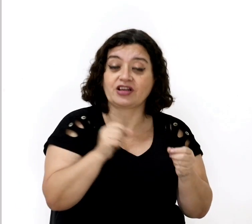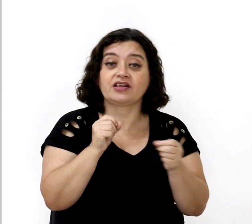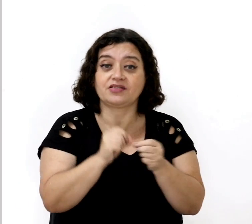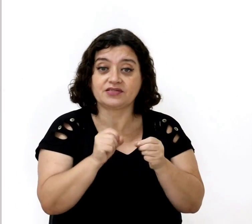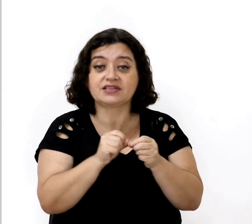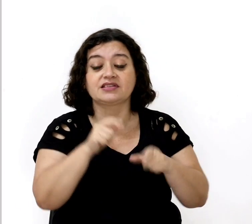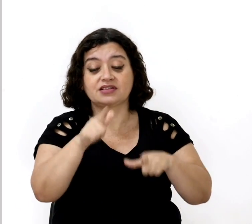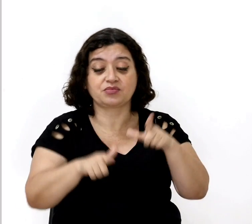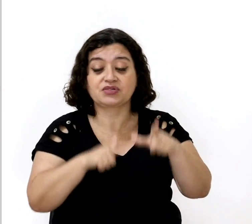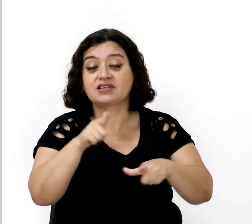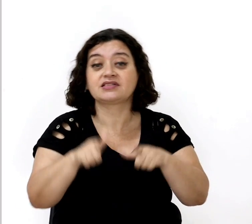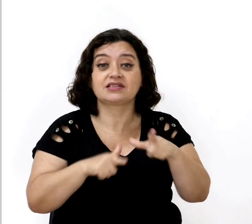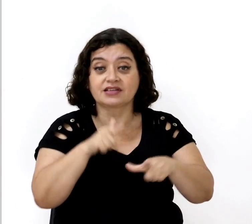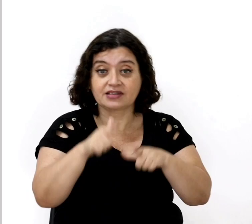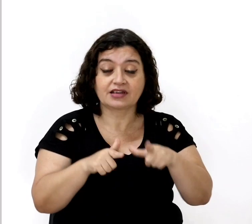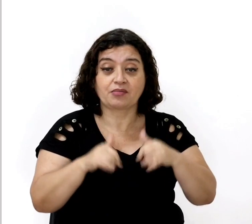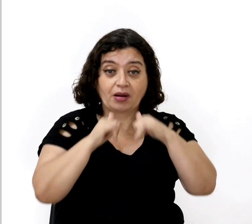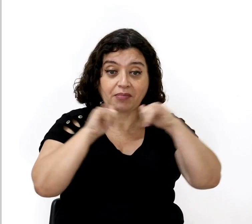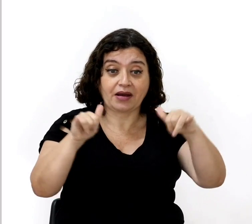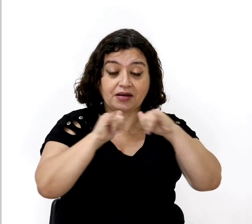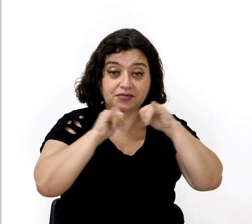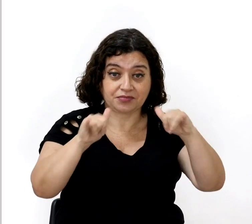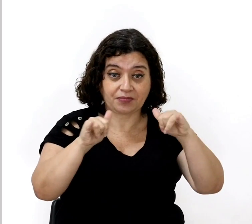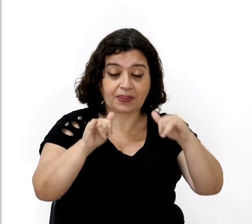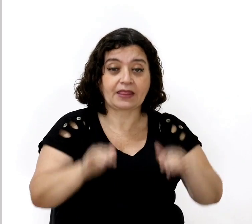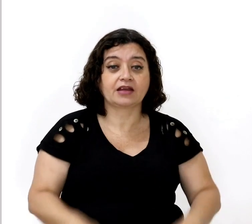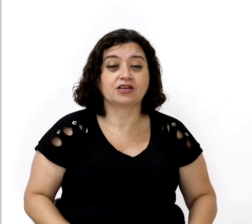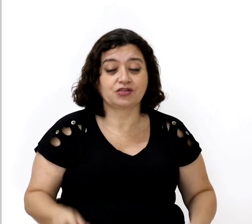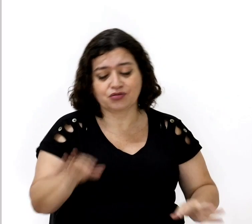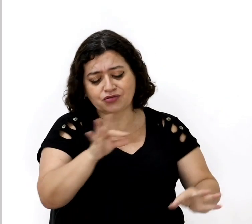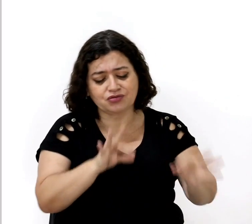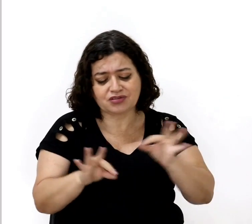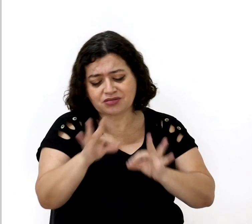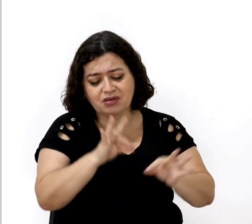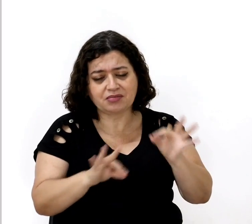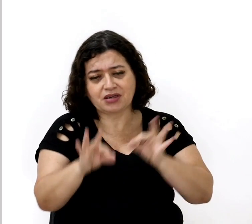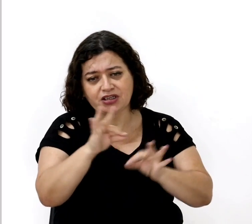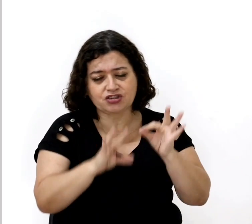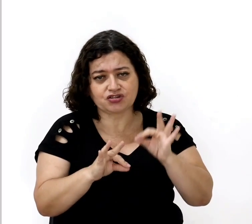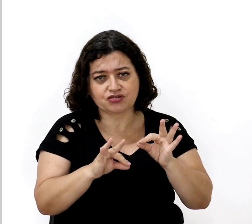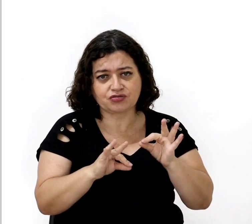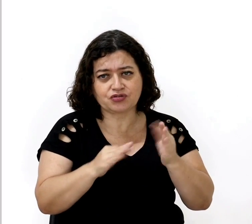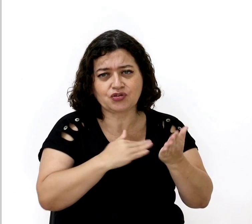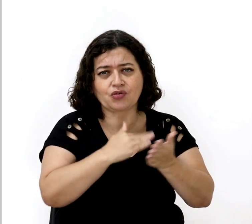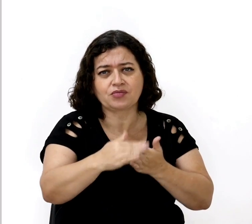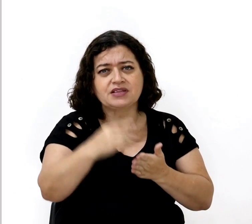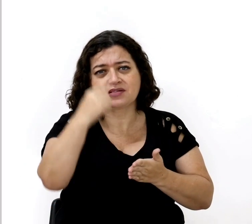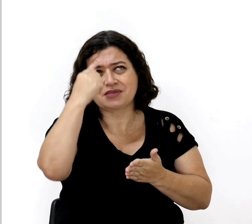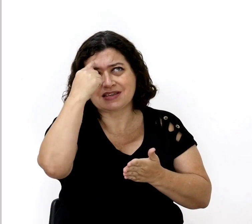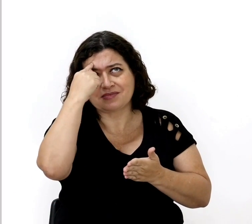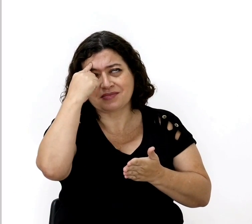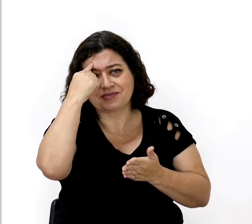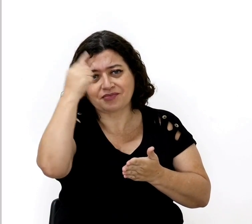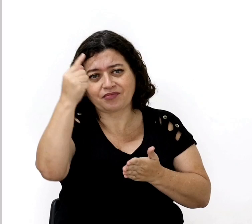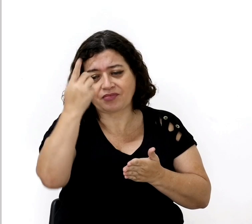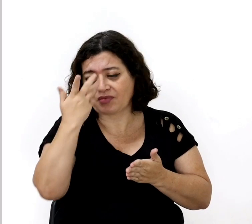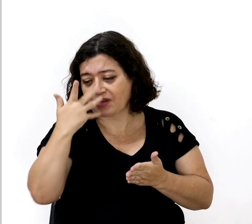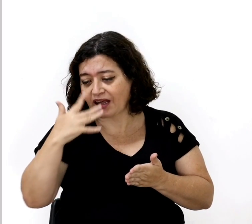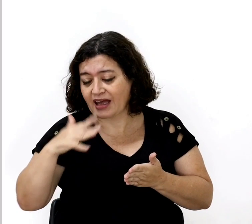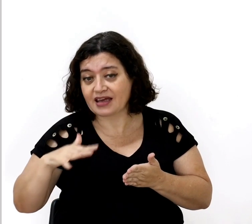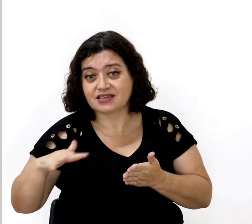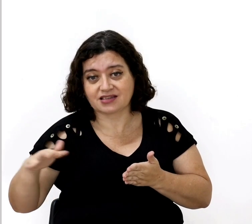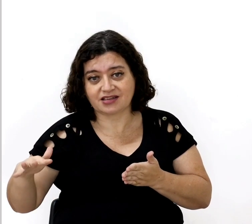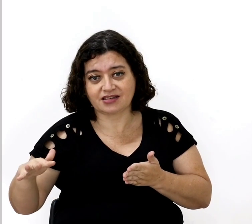fez um trabalho nesse sentido, de divulgação, né? E aí, nos preparativos, a gente começou a analisar que